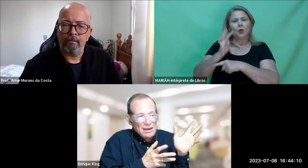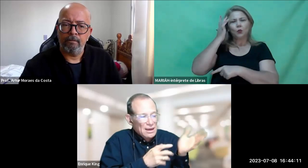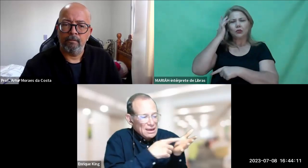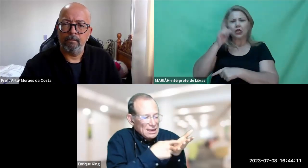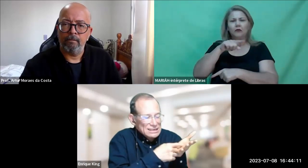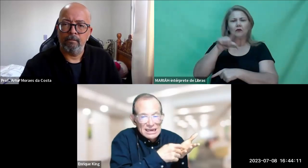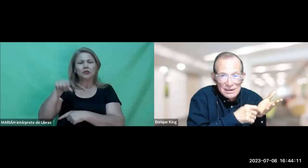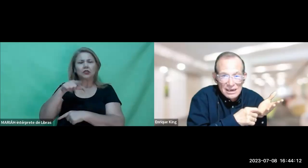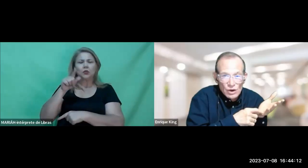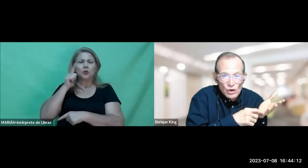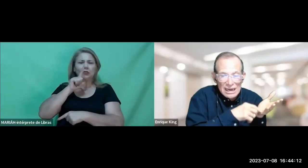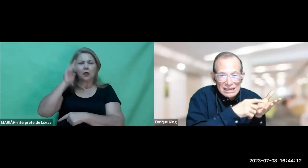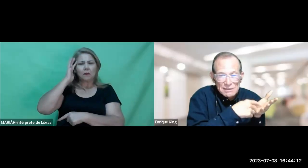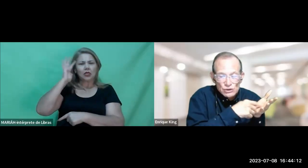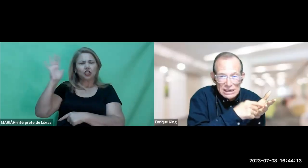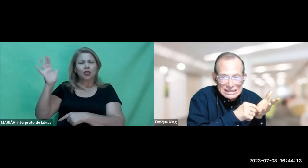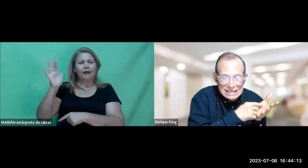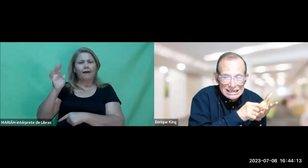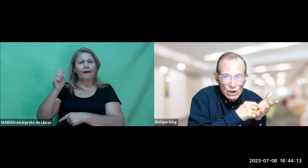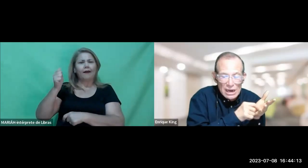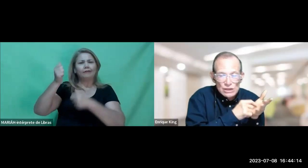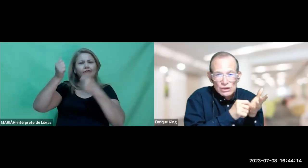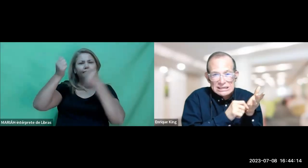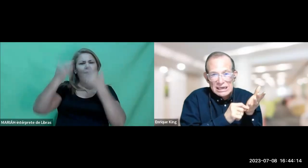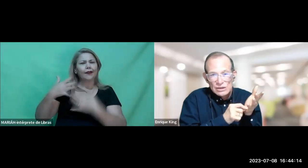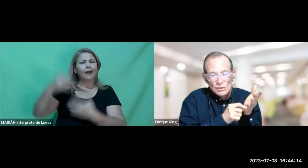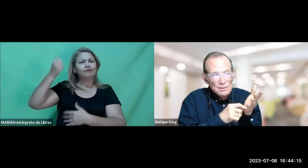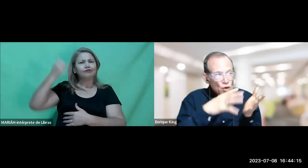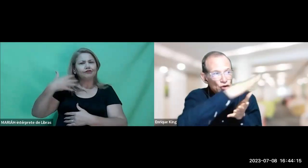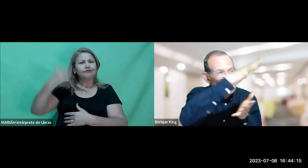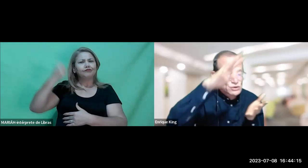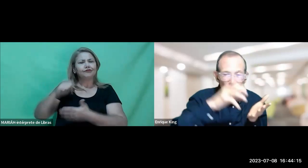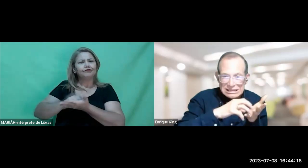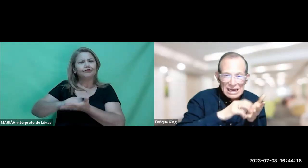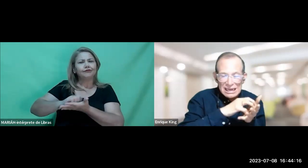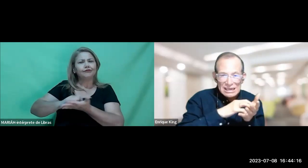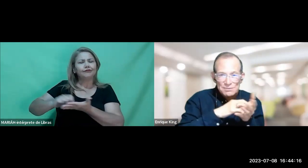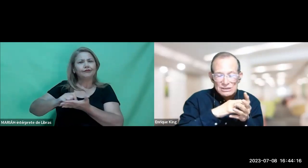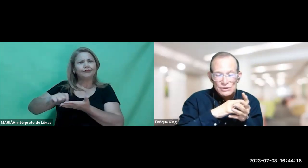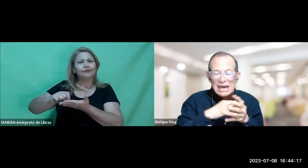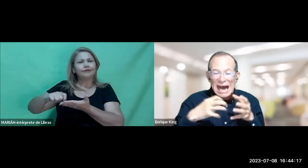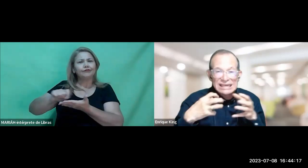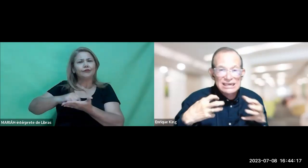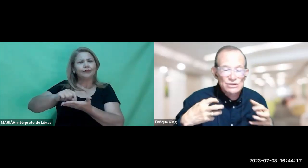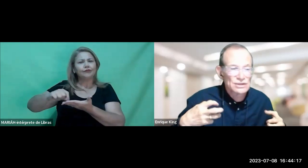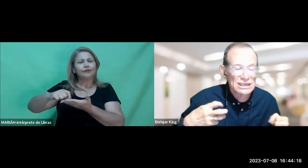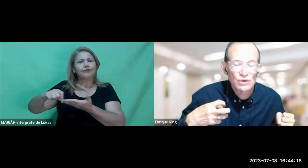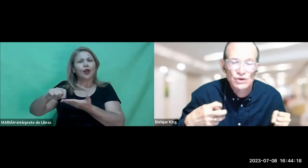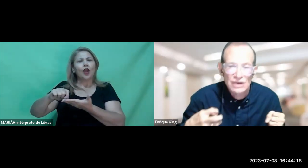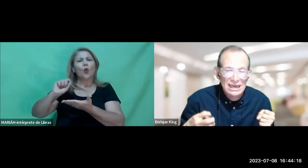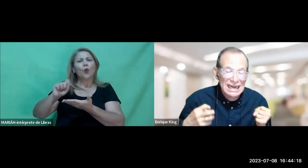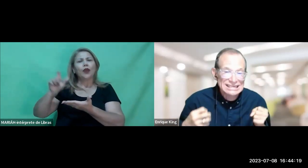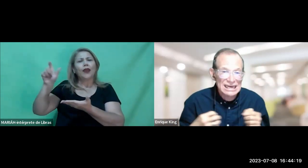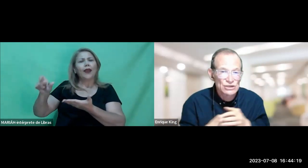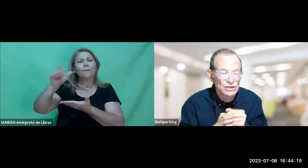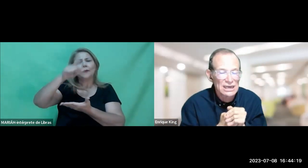Eh escribir lo que las personas están dialogando y diciendo pero contextualizar el espacio Ahí es donde digo